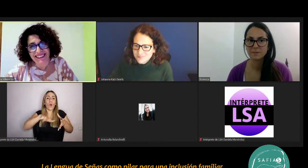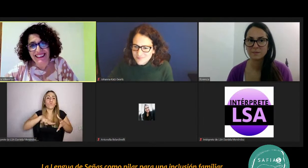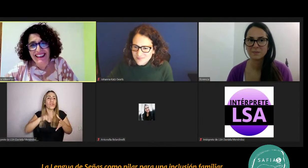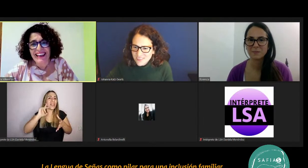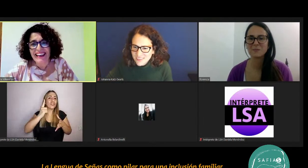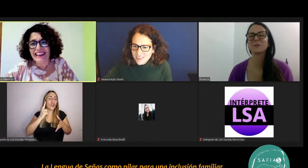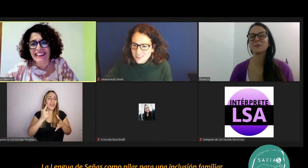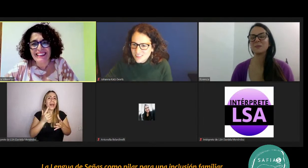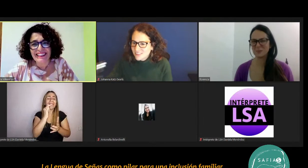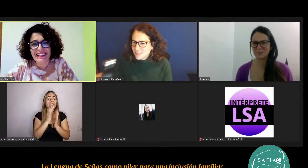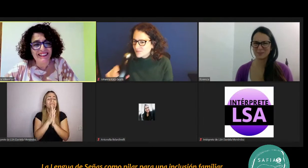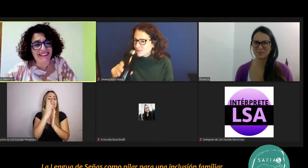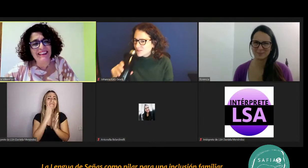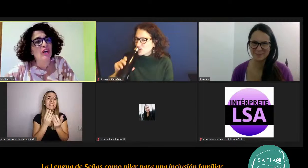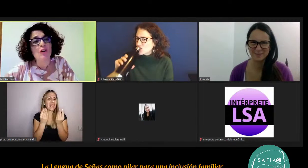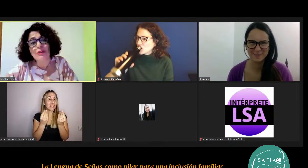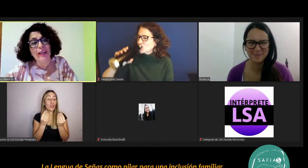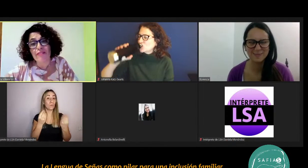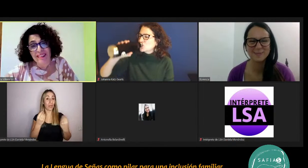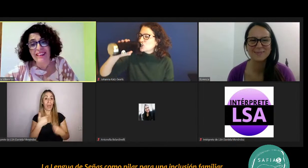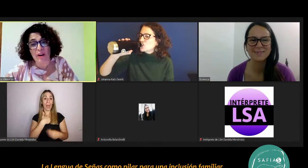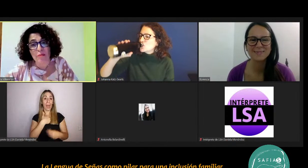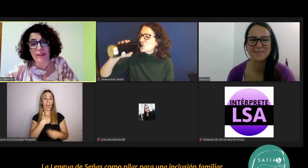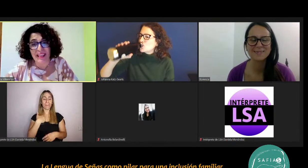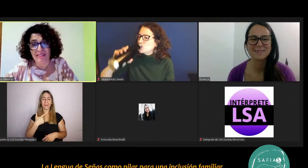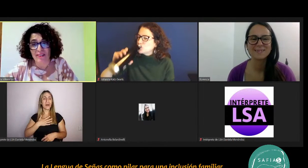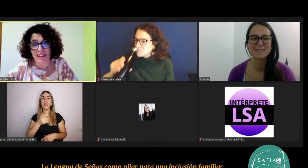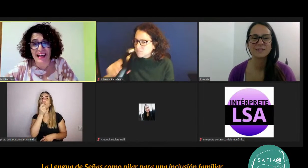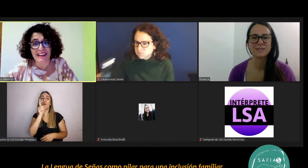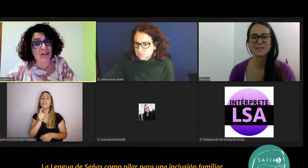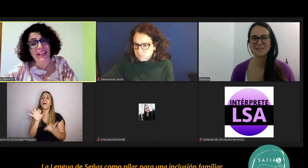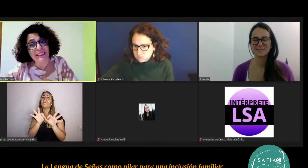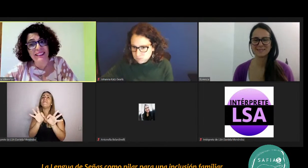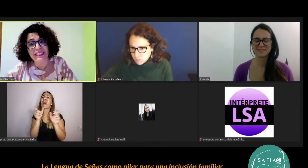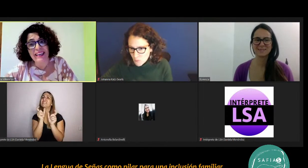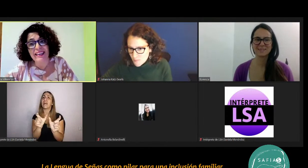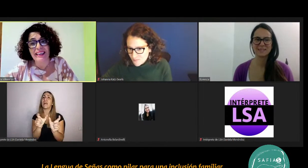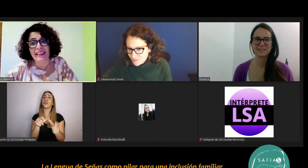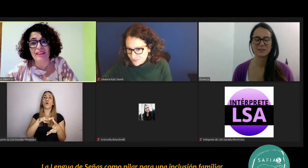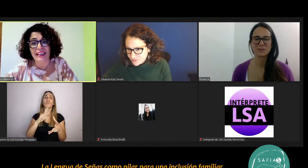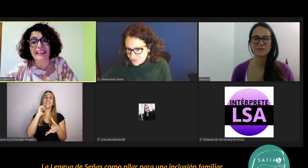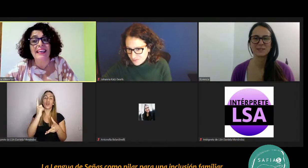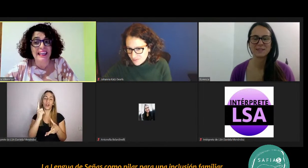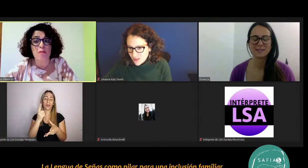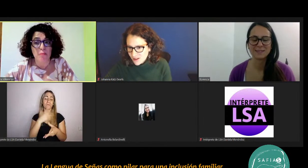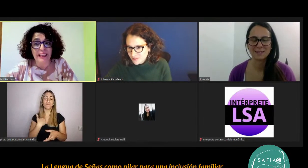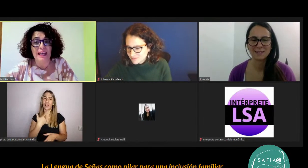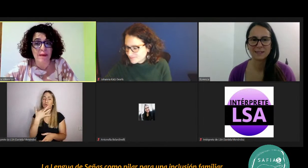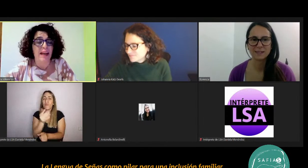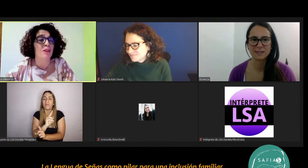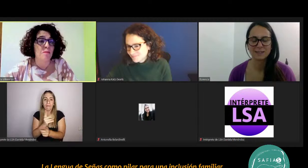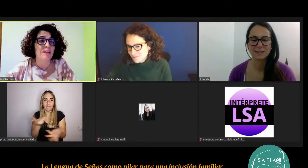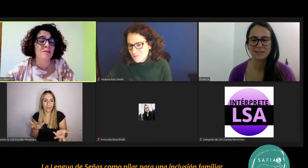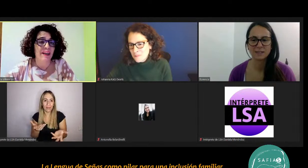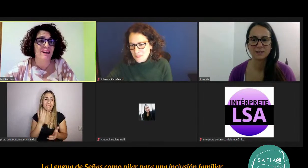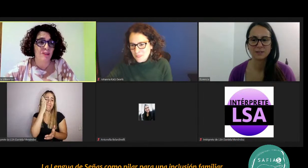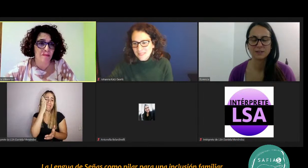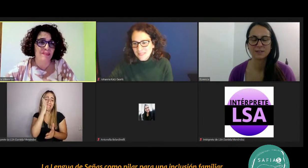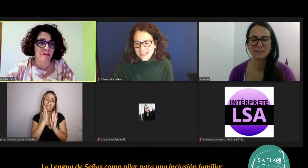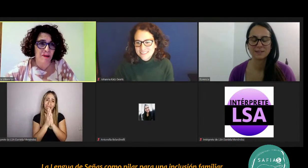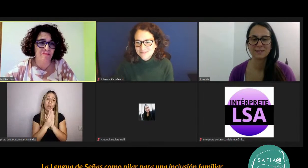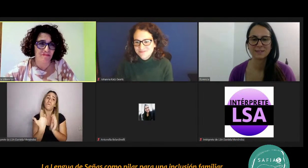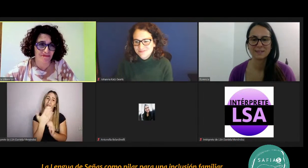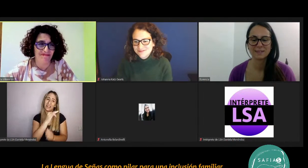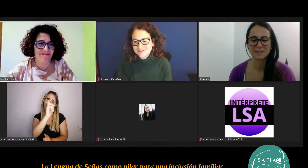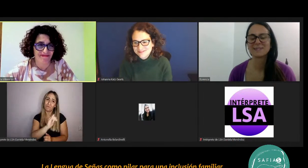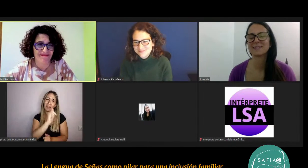frase. Dice que no le gusta la frase la comunidad sorda, no la entiende y quiere que expliques para los demás, para que los